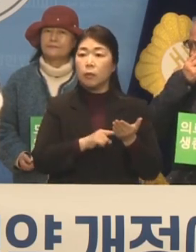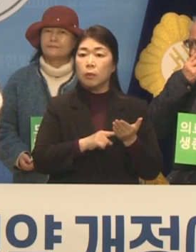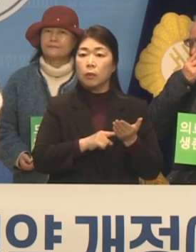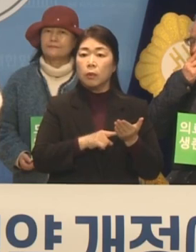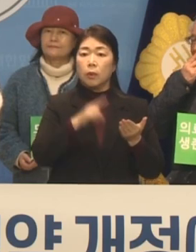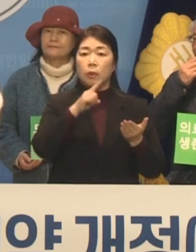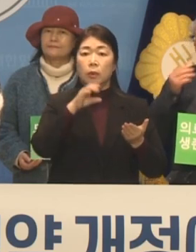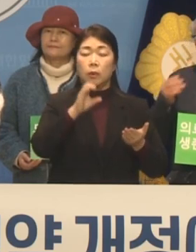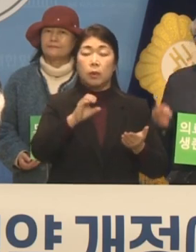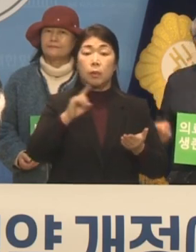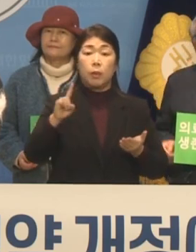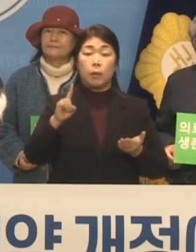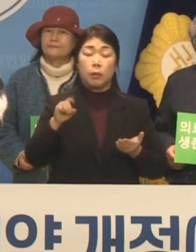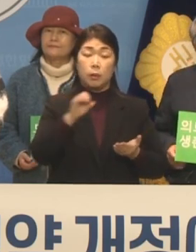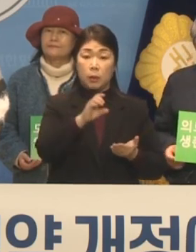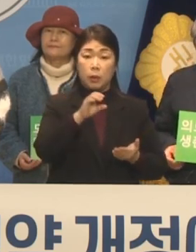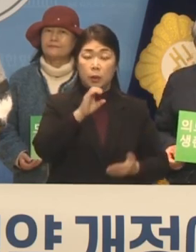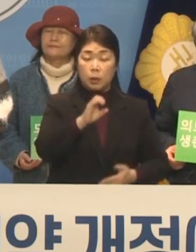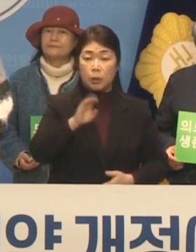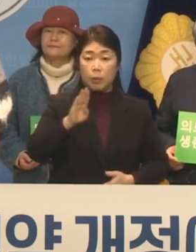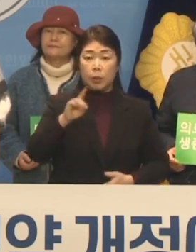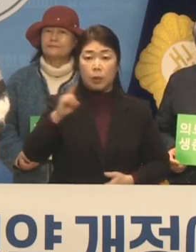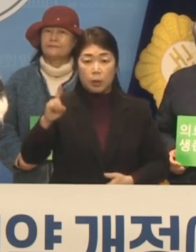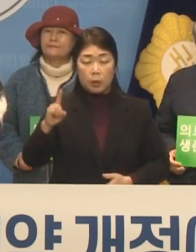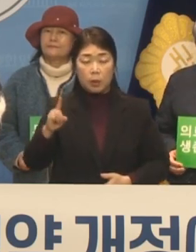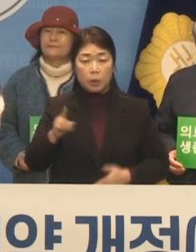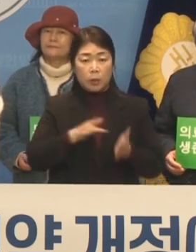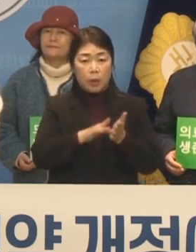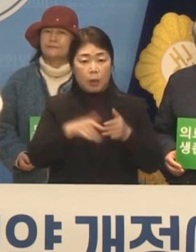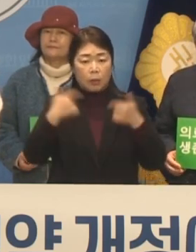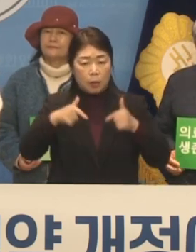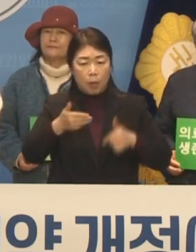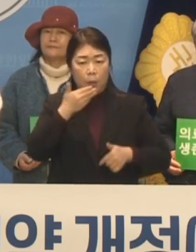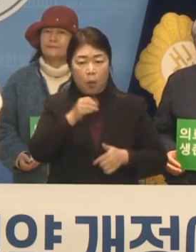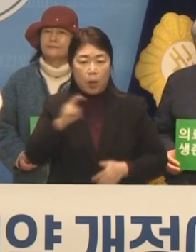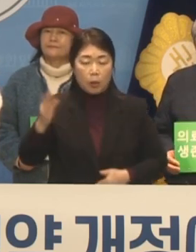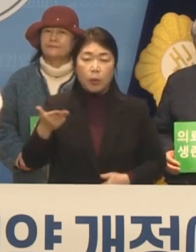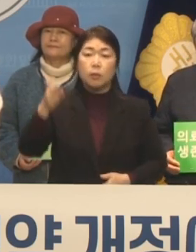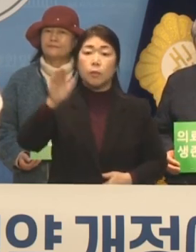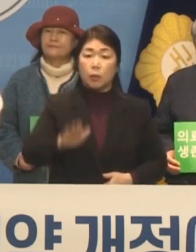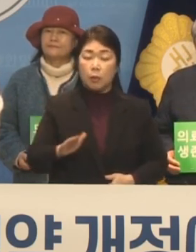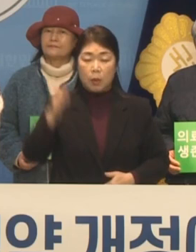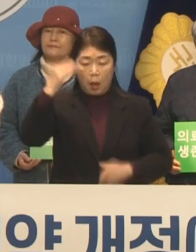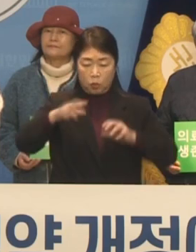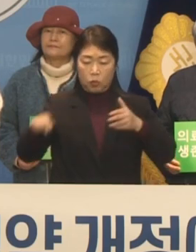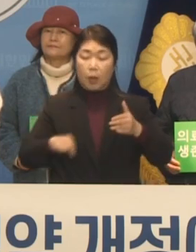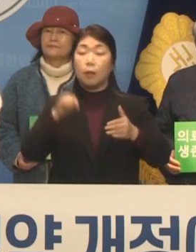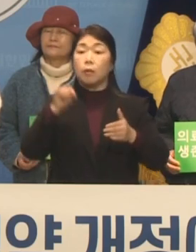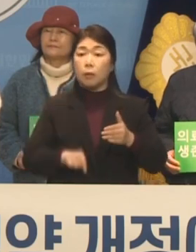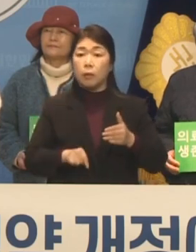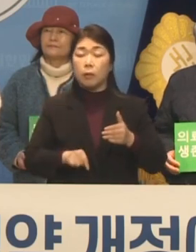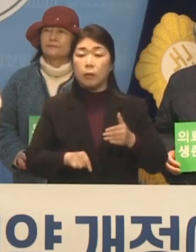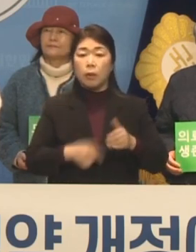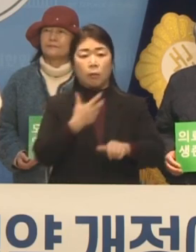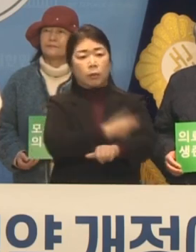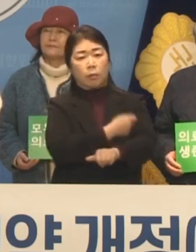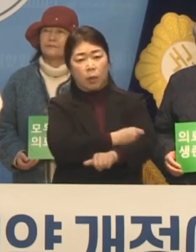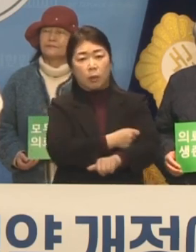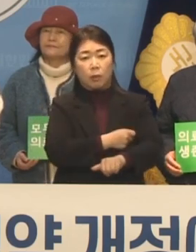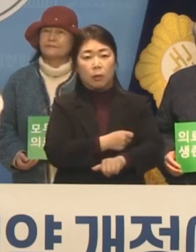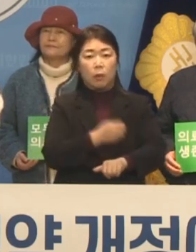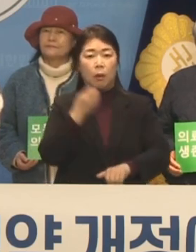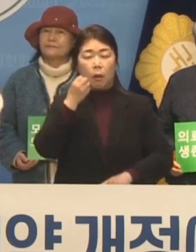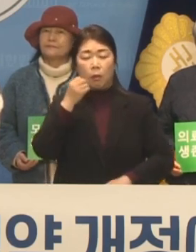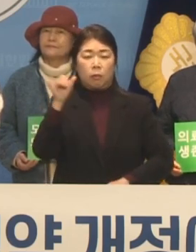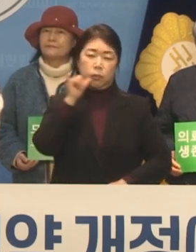CBD 성분 의약품을 상시 복용해야 하는 상황임에도 불구하고 국내에서는 필로폰, 엑스터시